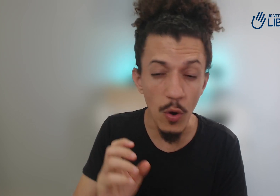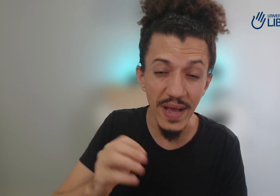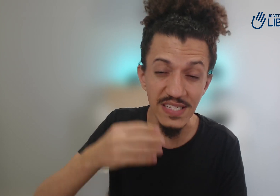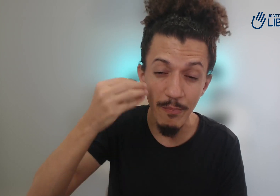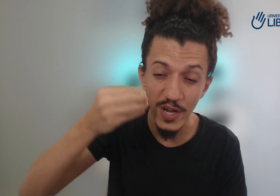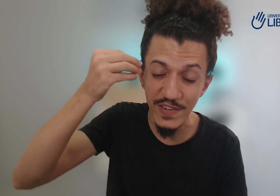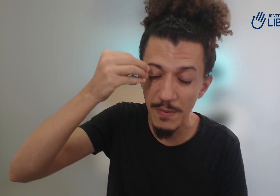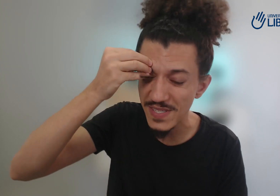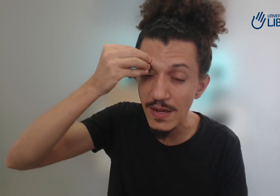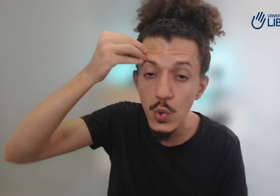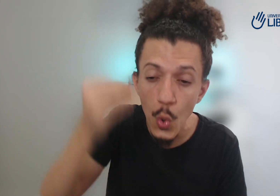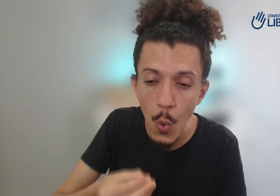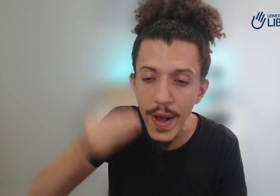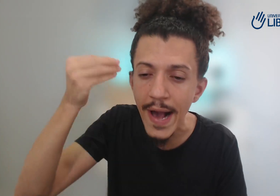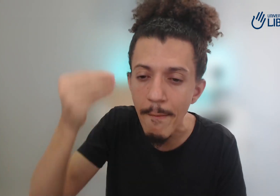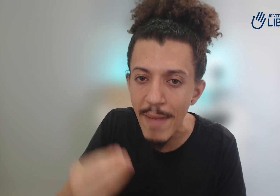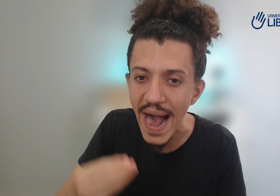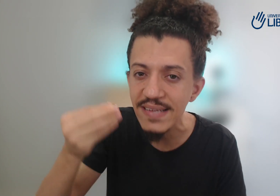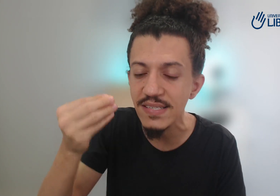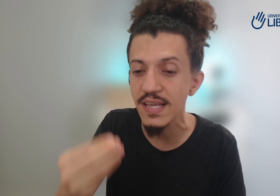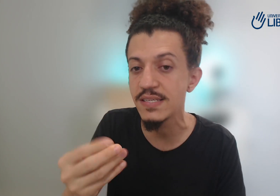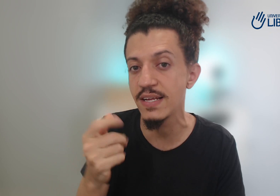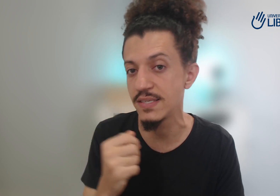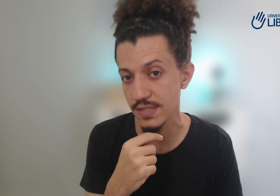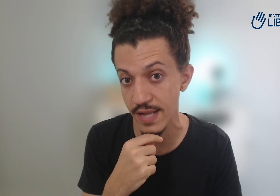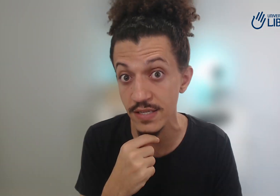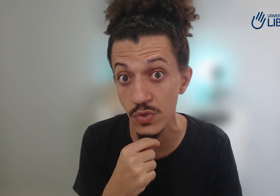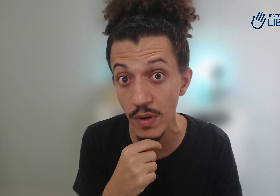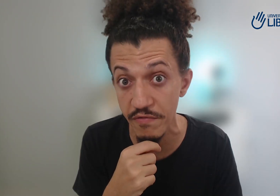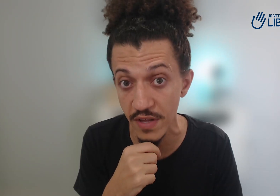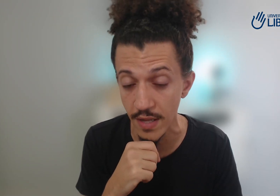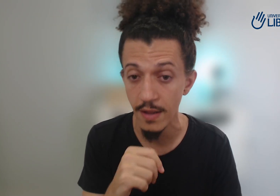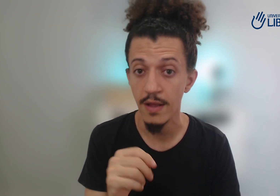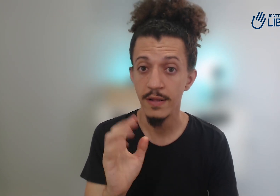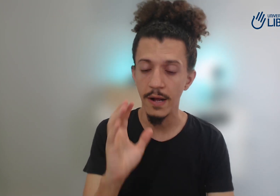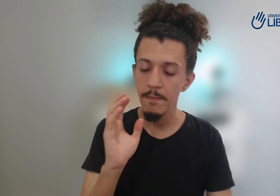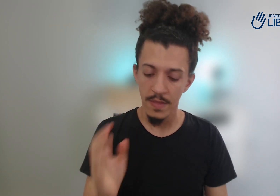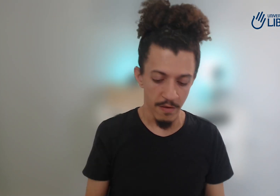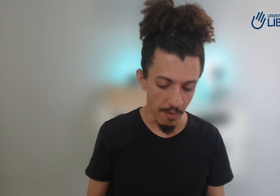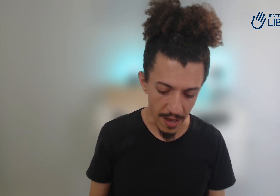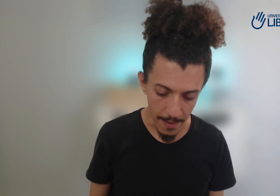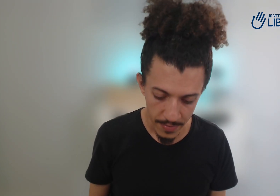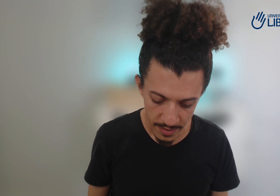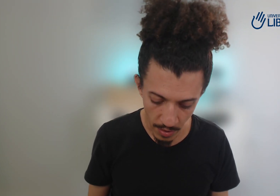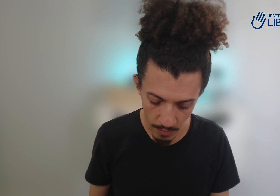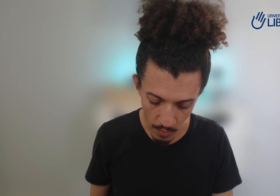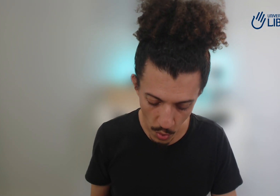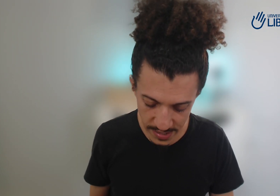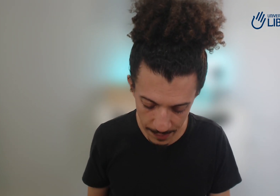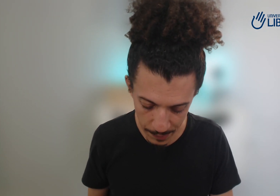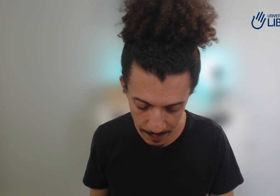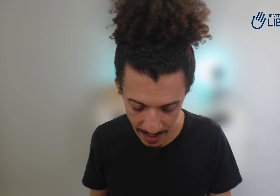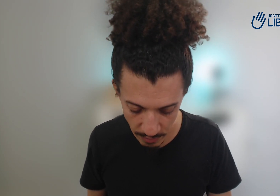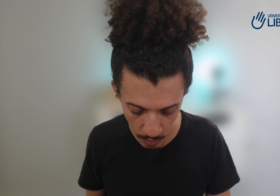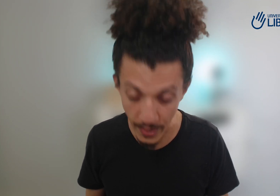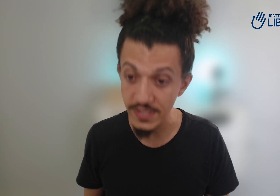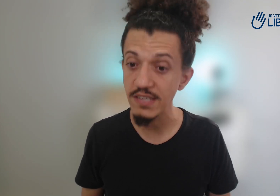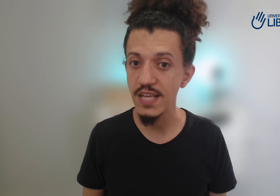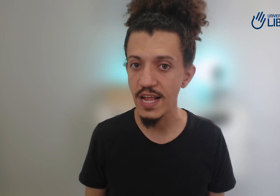é que você pode fazer para você nunca mais esquecer esses sinais na sua vida. Tá? Vamos lá. Então, o exemplo primeiro do processo